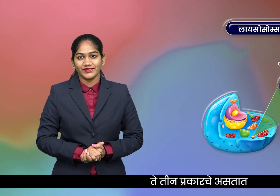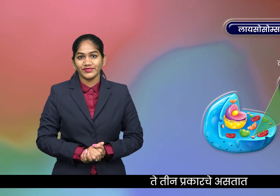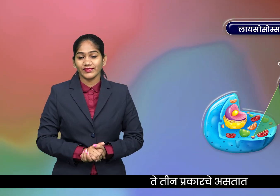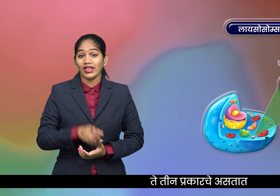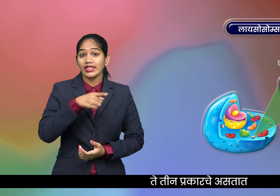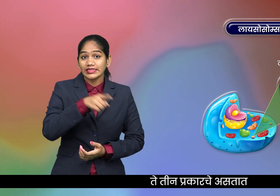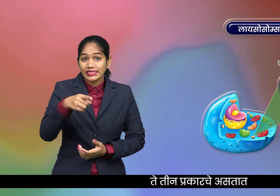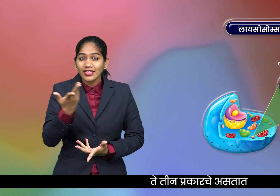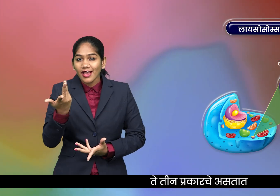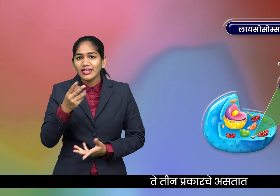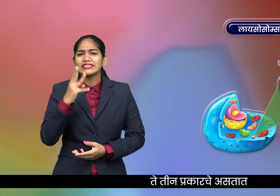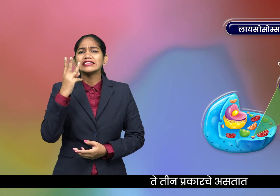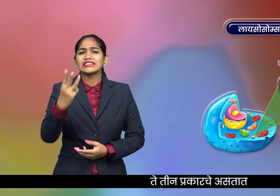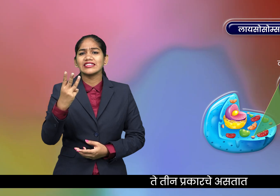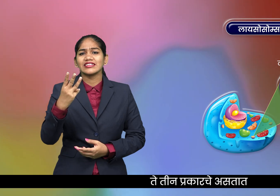ते 3 प्रकारचे असतात.